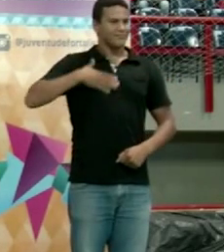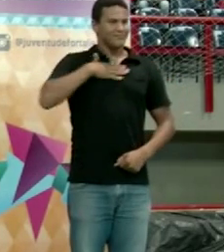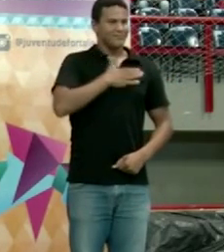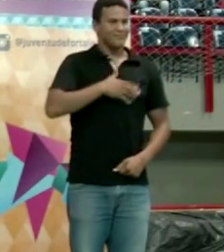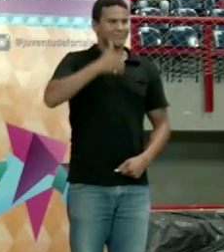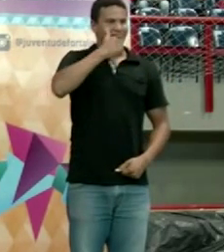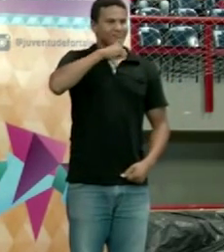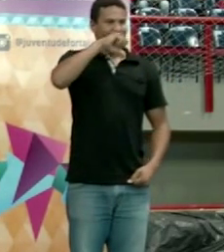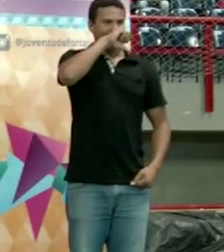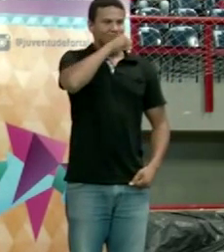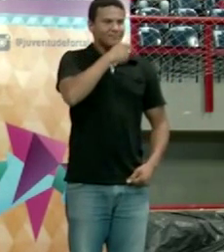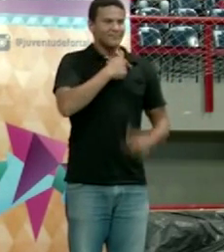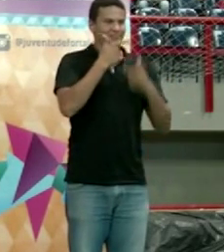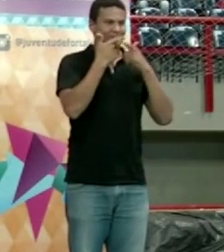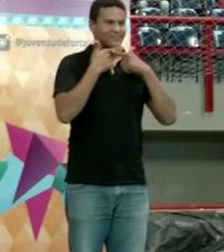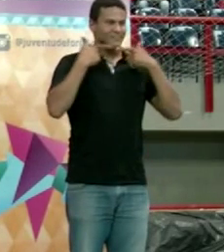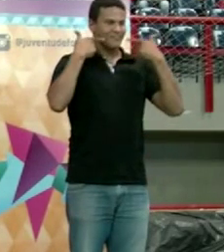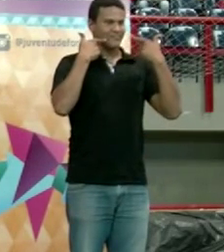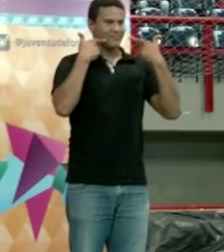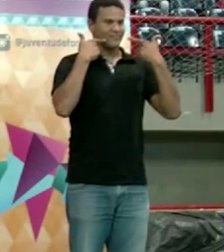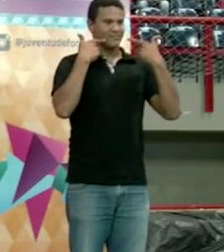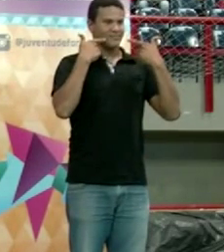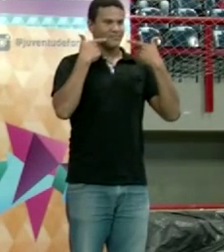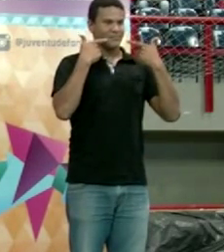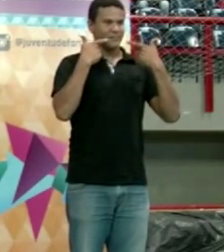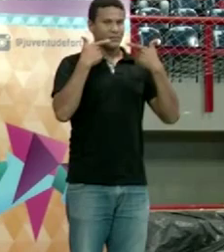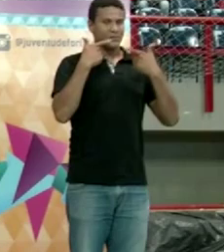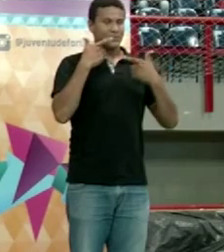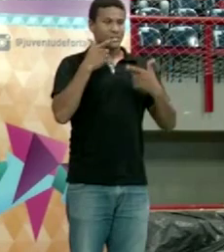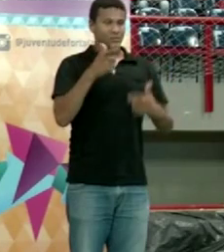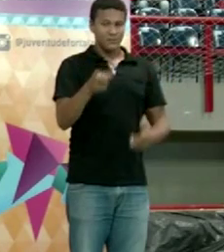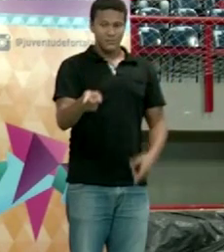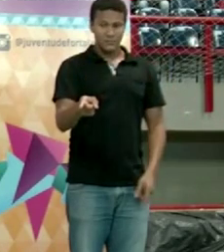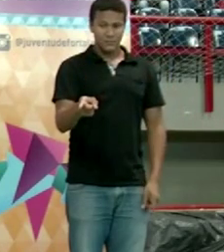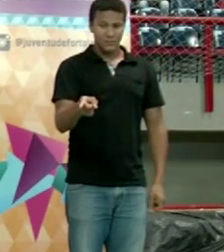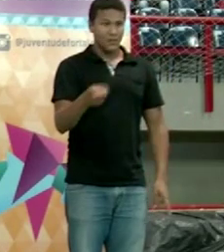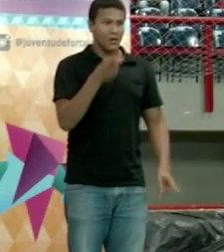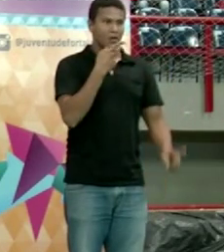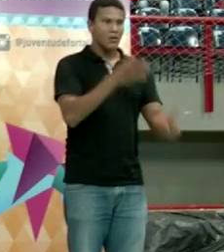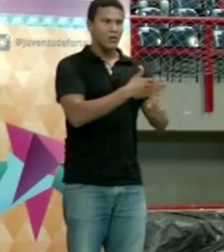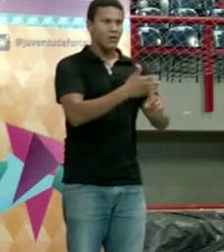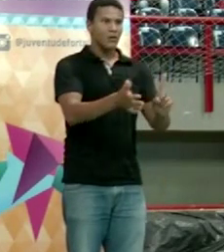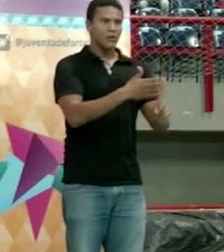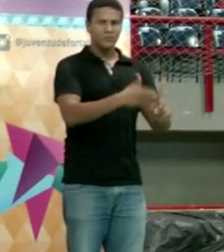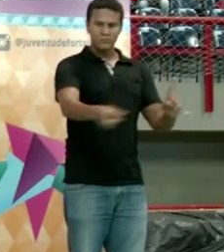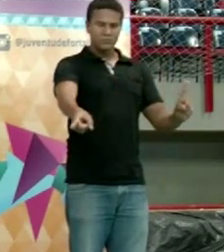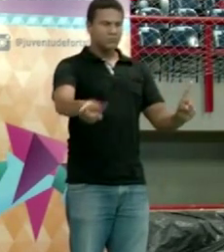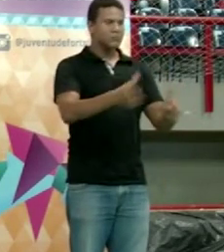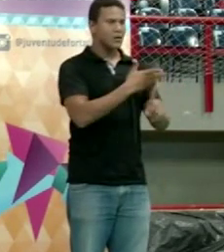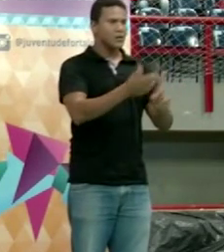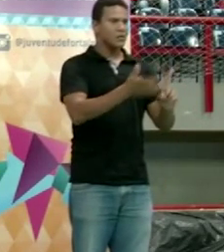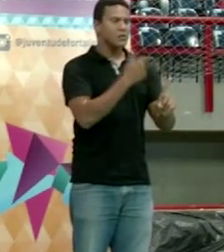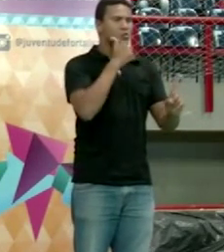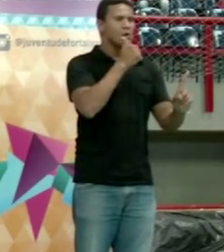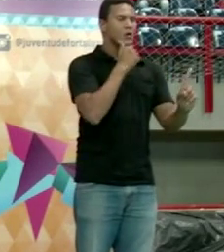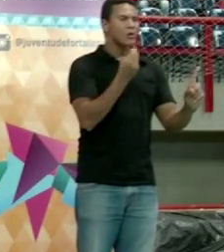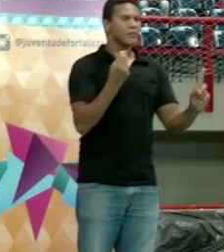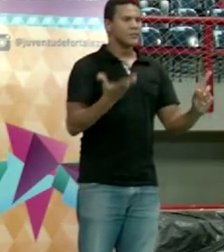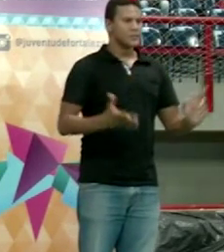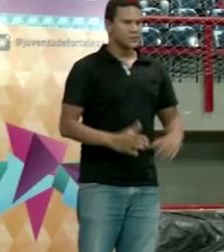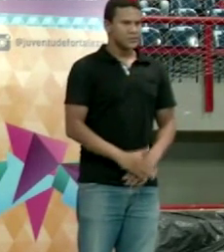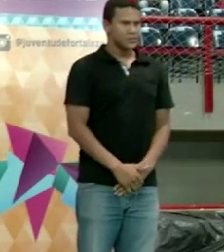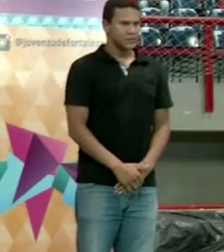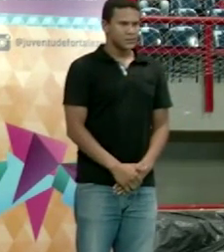contente a mãe gentil. Ele musicou. Batia na mulher esse cara. Seu nome? Dom Pedro